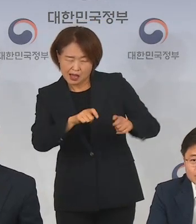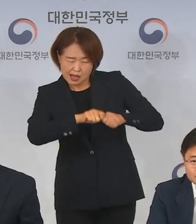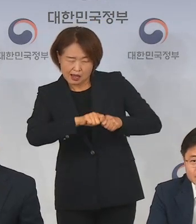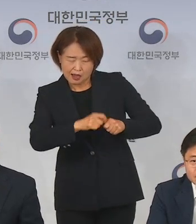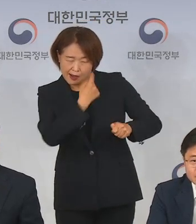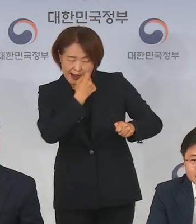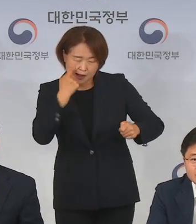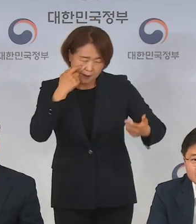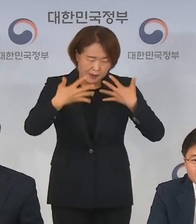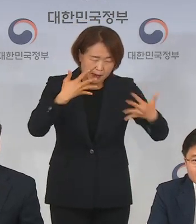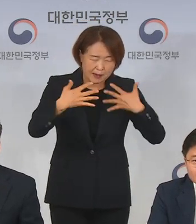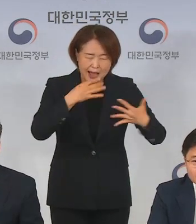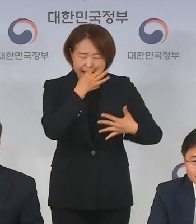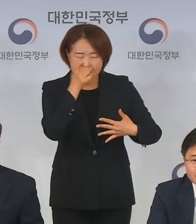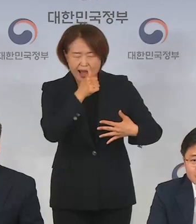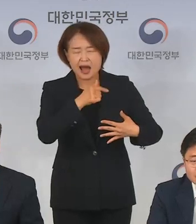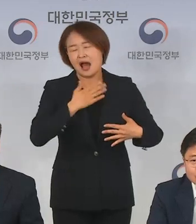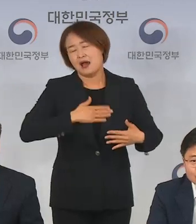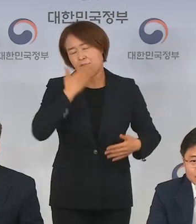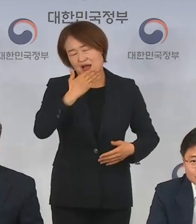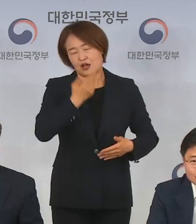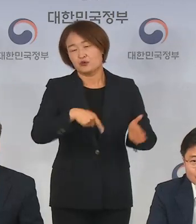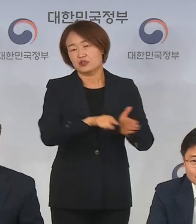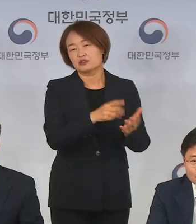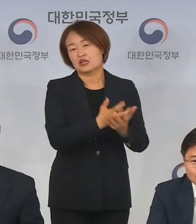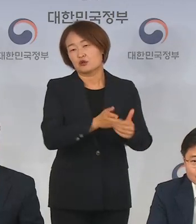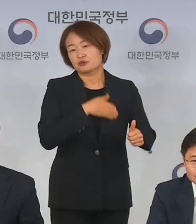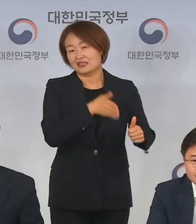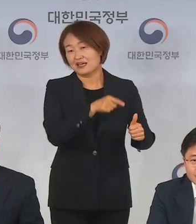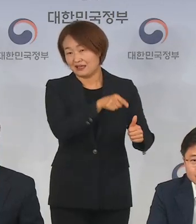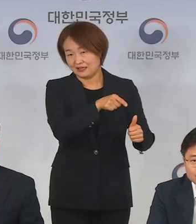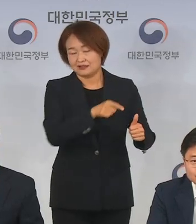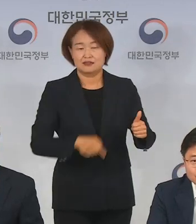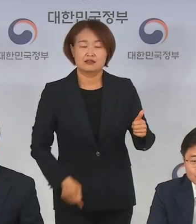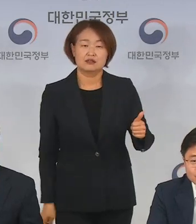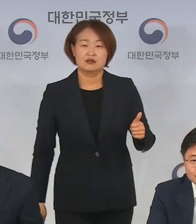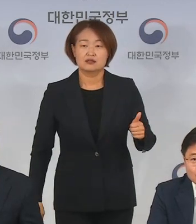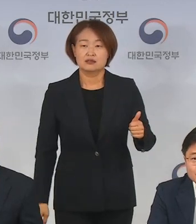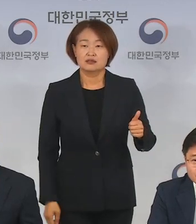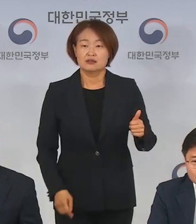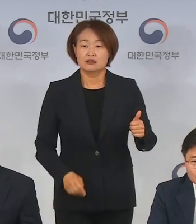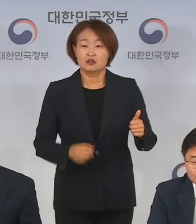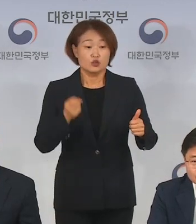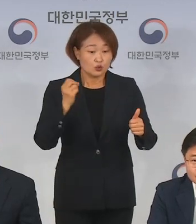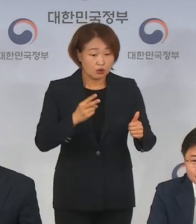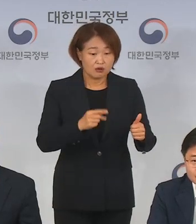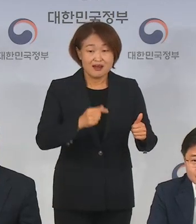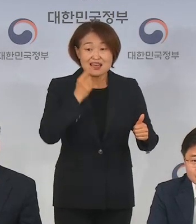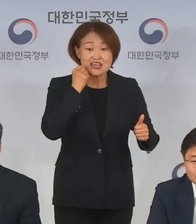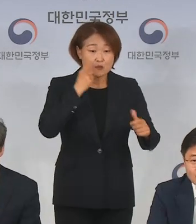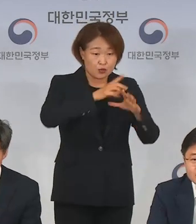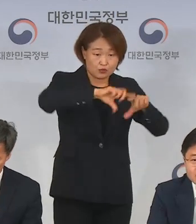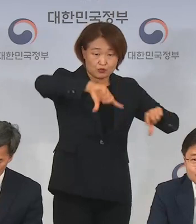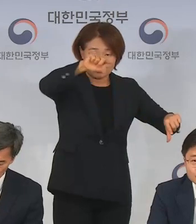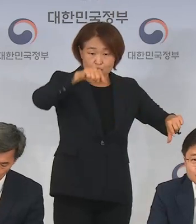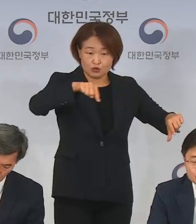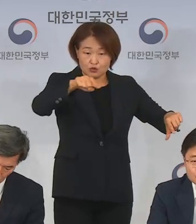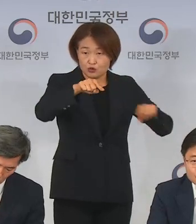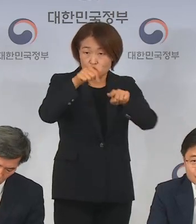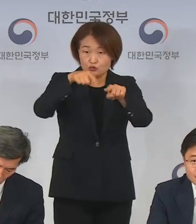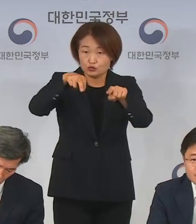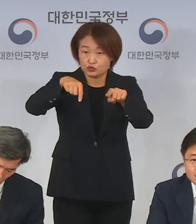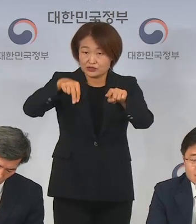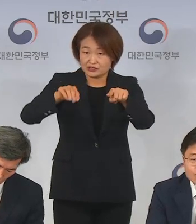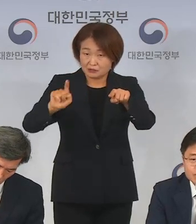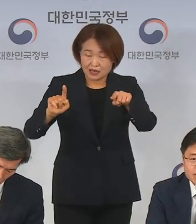할 계획으로 있습니다. 특히 현장과 같은 경우에도 현장에 구성되어 있는 설비들도 저희들이 확인할 수 있을